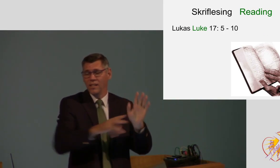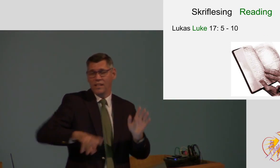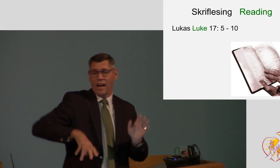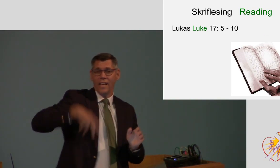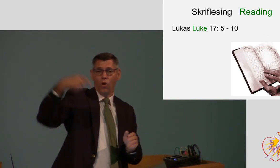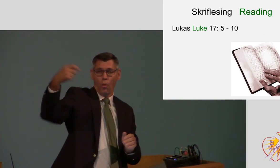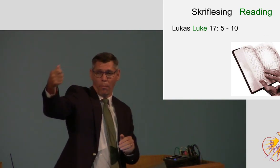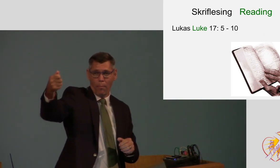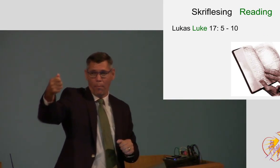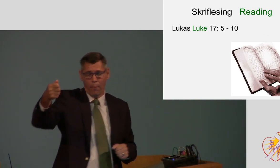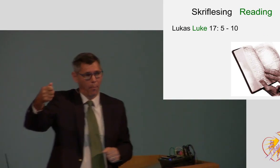rykdom.